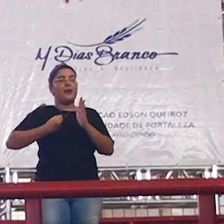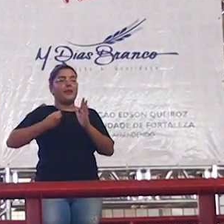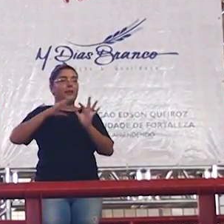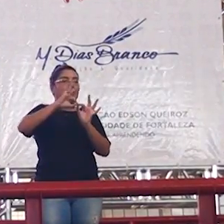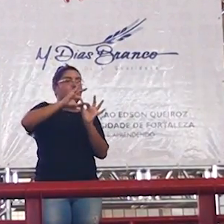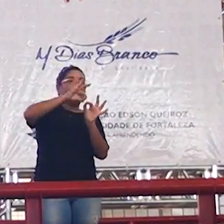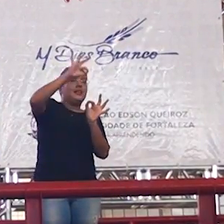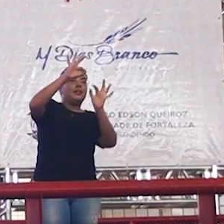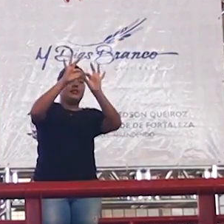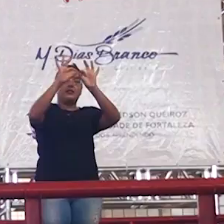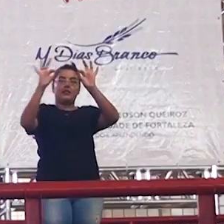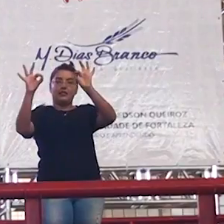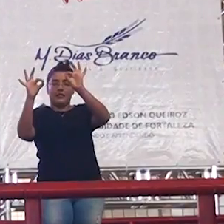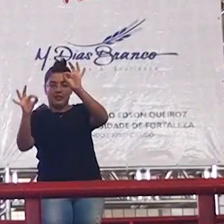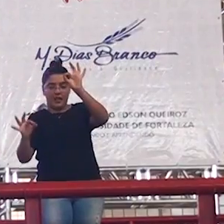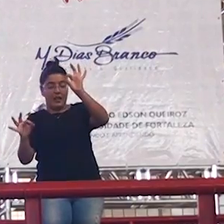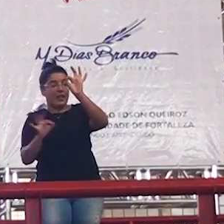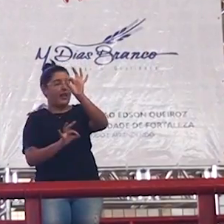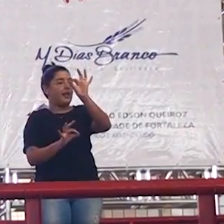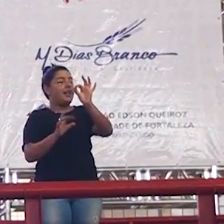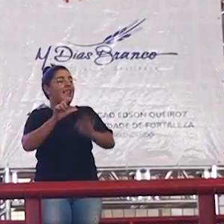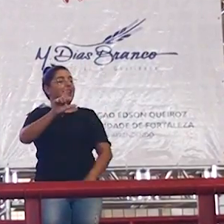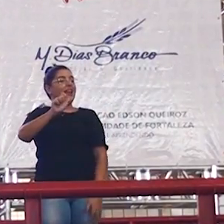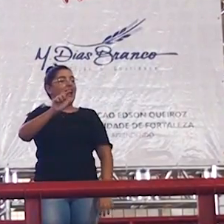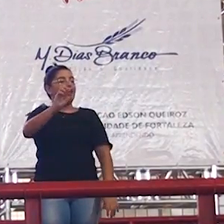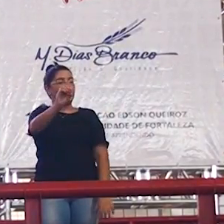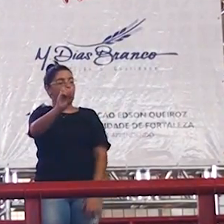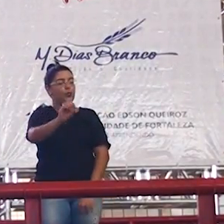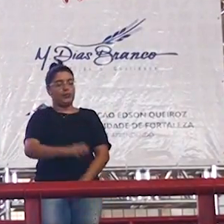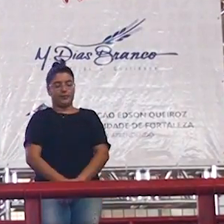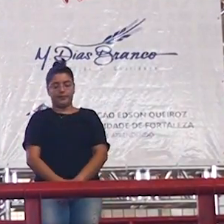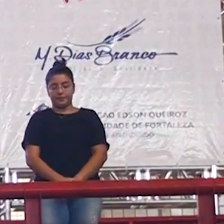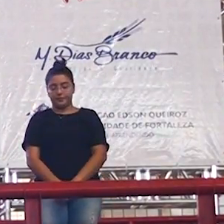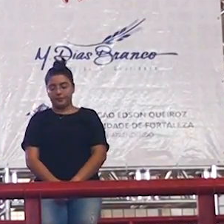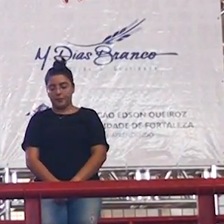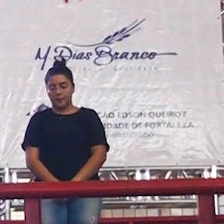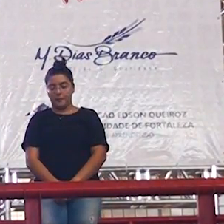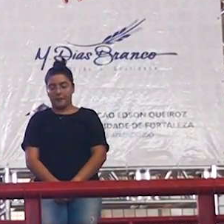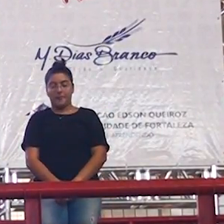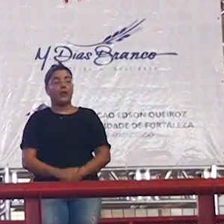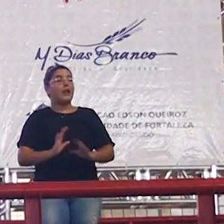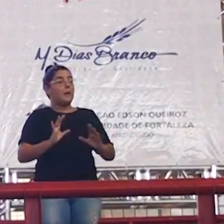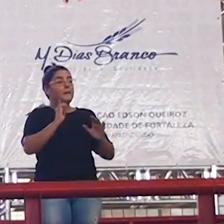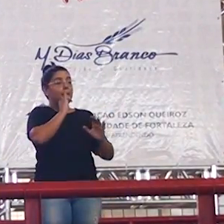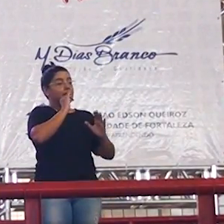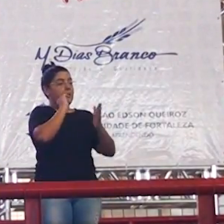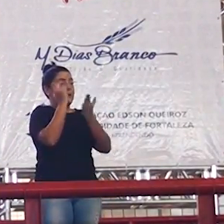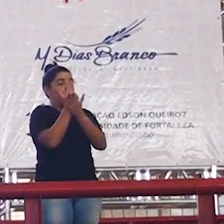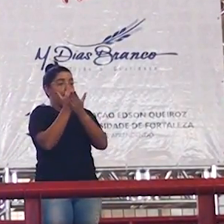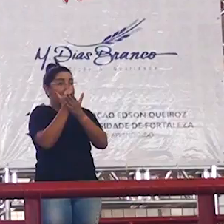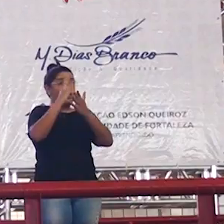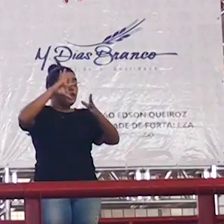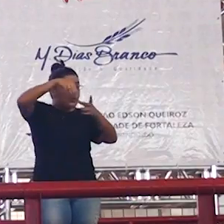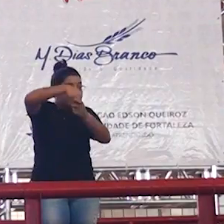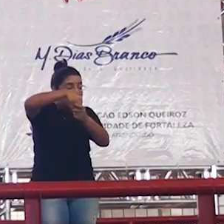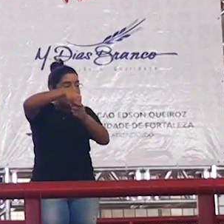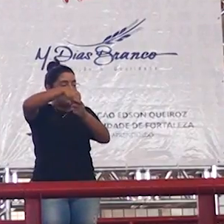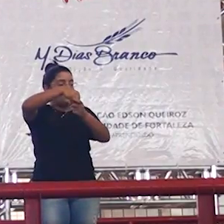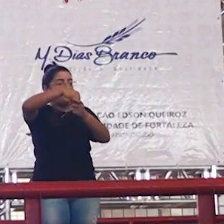do polígono, certo? Então, o ângulo interno, ou seja, um só,